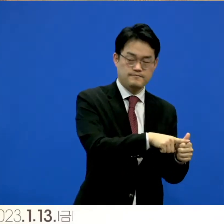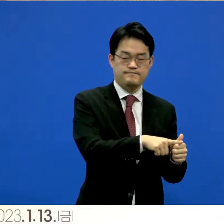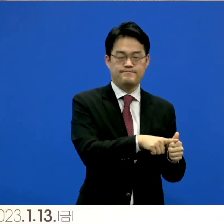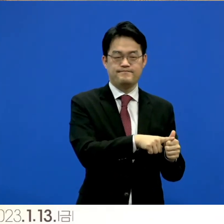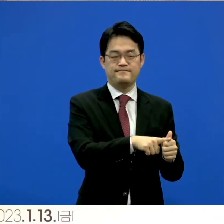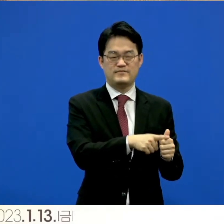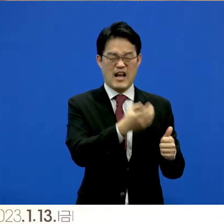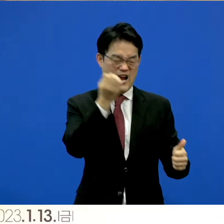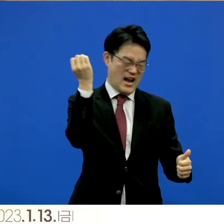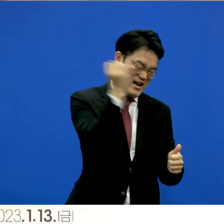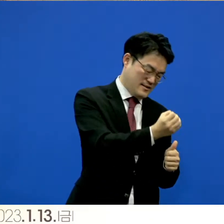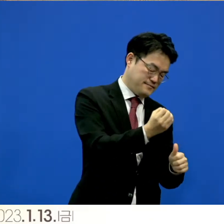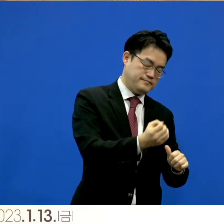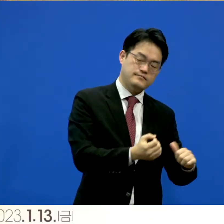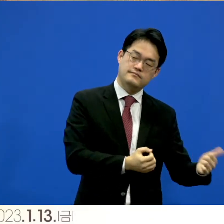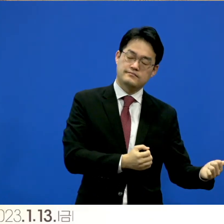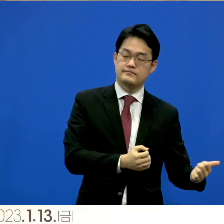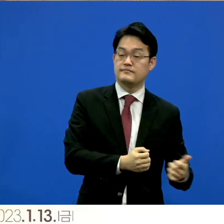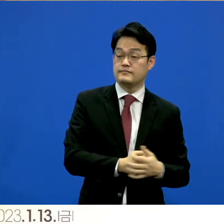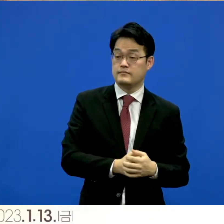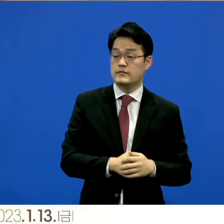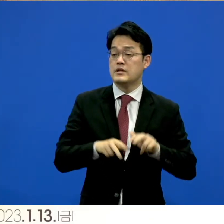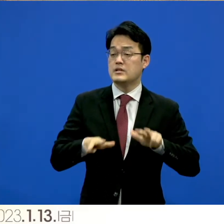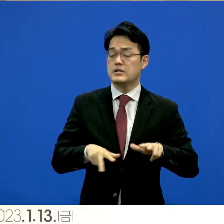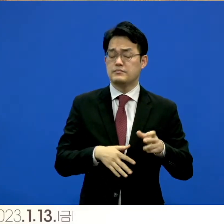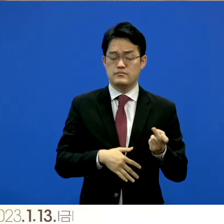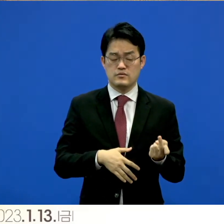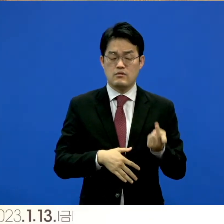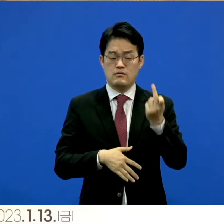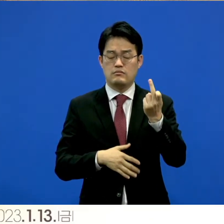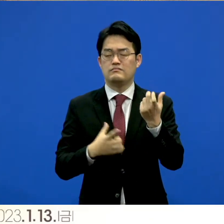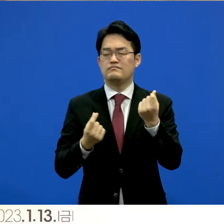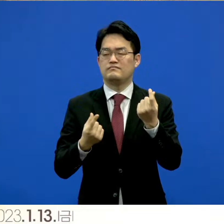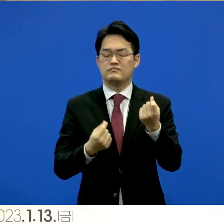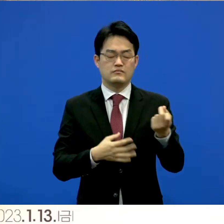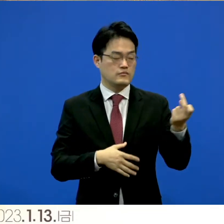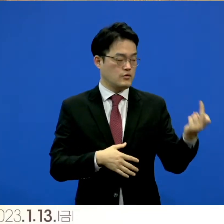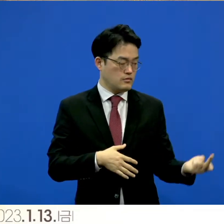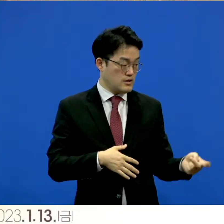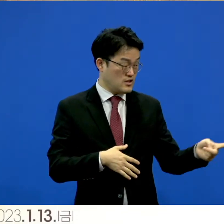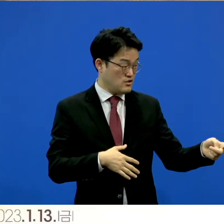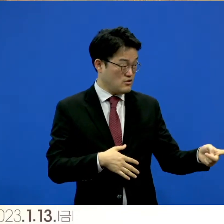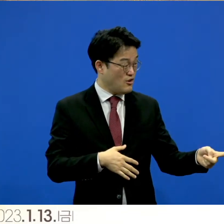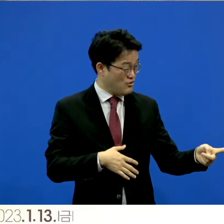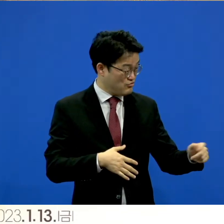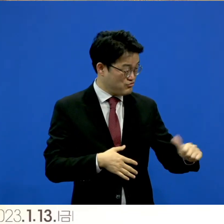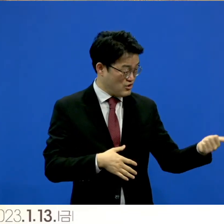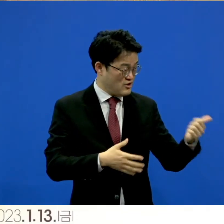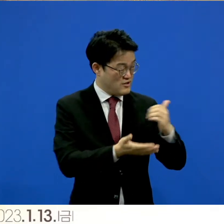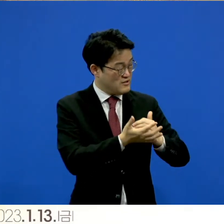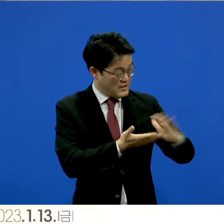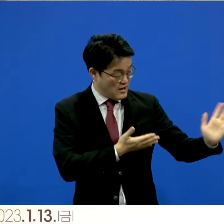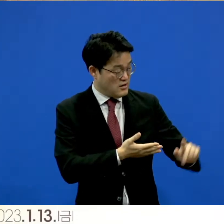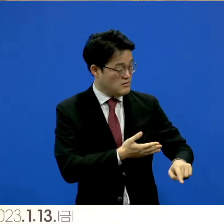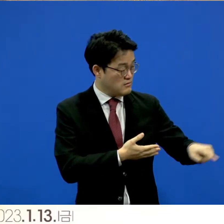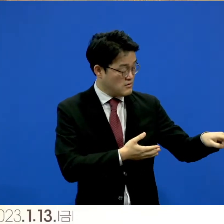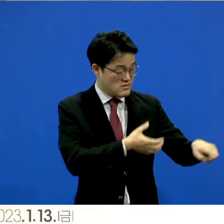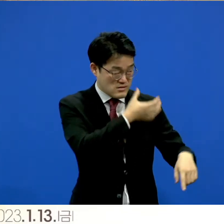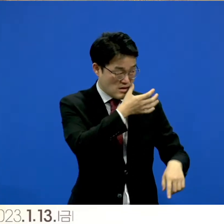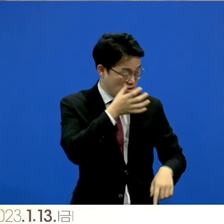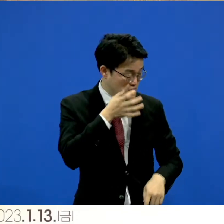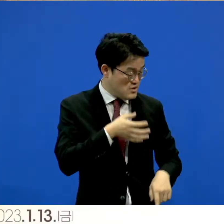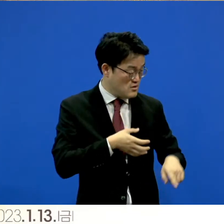사실 큰 형은 지금 동생을 죽이고 있는 것이죠. 너 죽어라, 나가라, 왜 왔나?